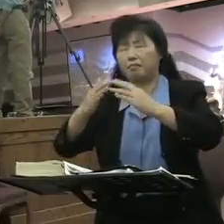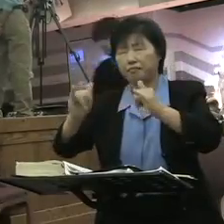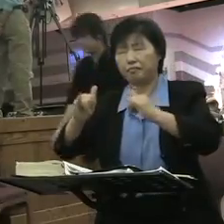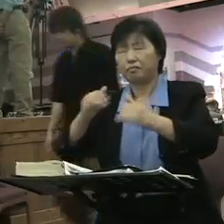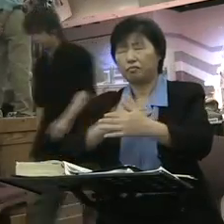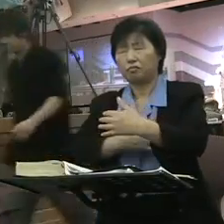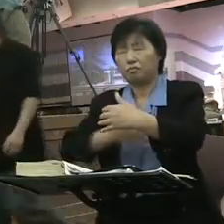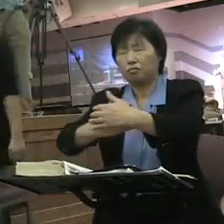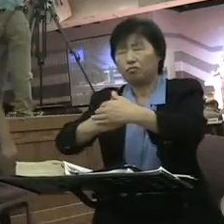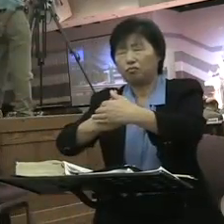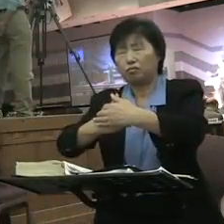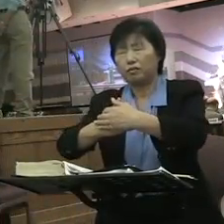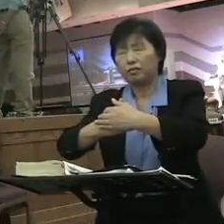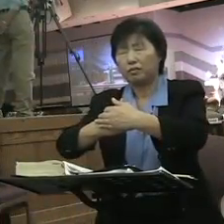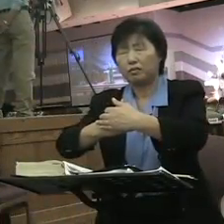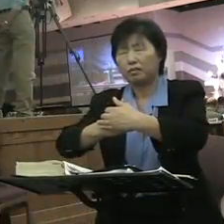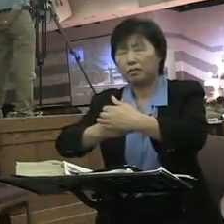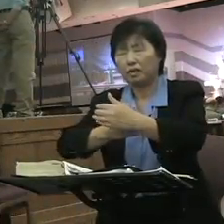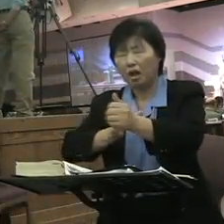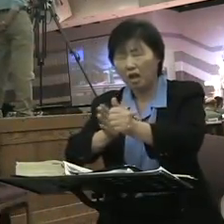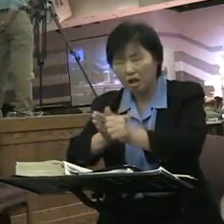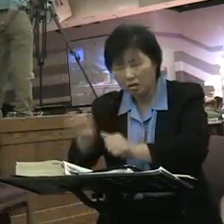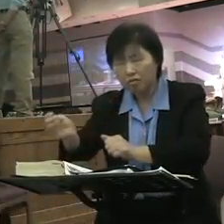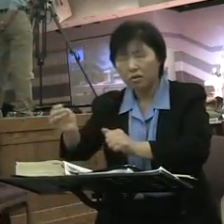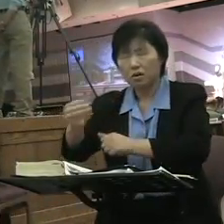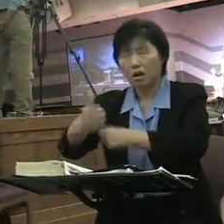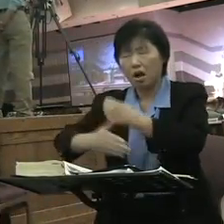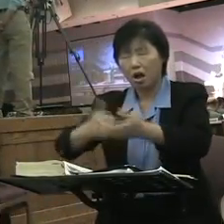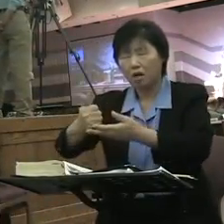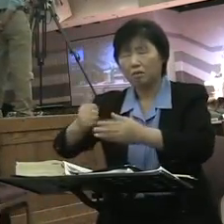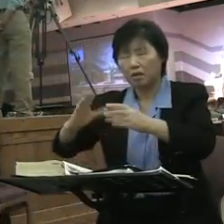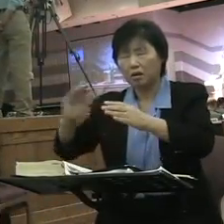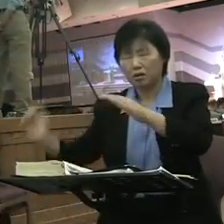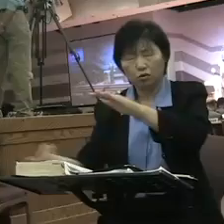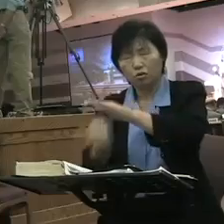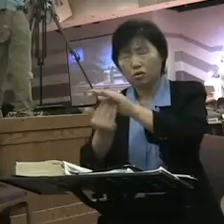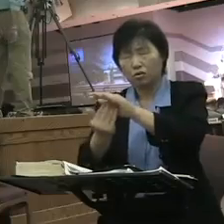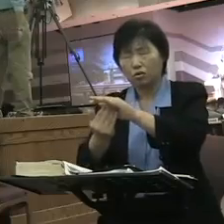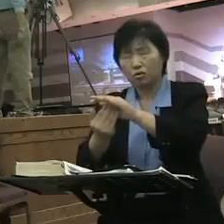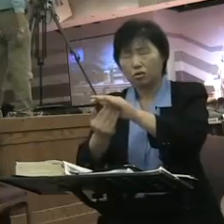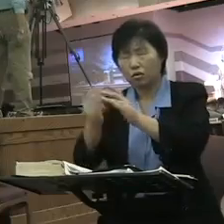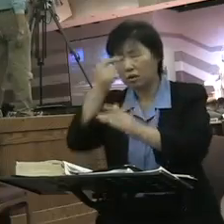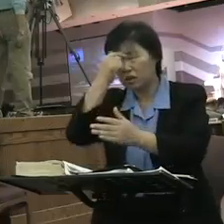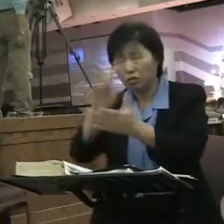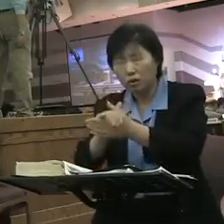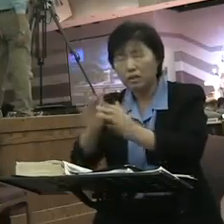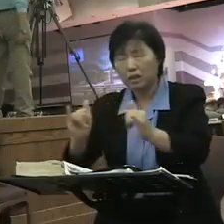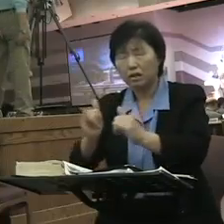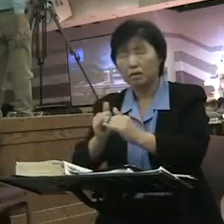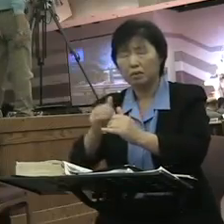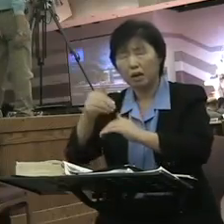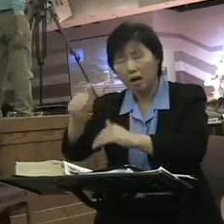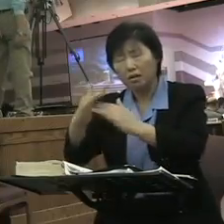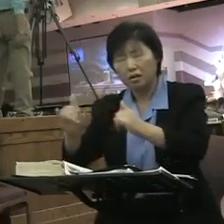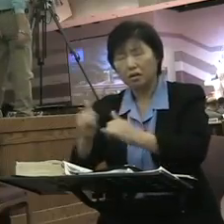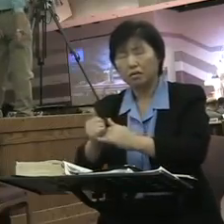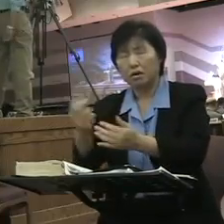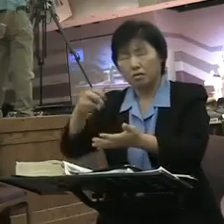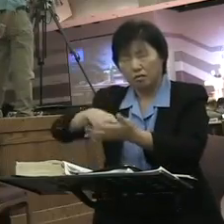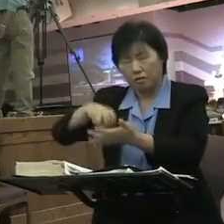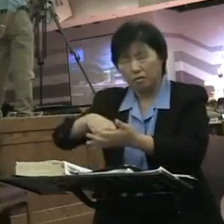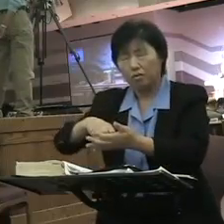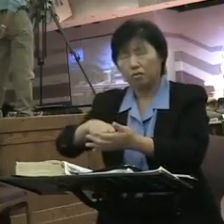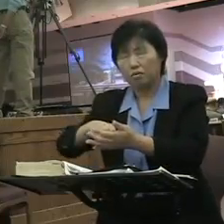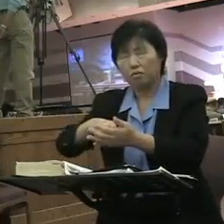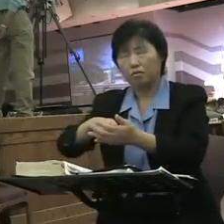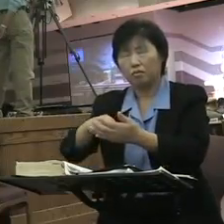그들을 침노하여 하나님의 나라를 이루어 드릴 수 있는 기도하는 사람들, 가는 사람들, 무릎으로 서포트하며